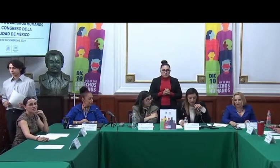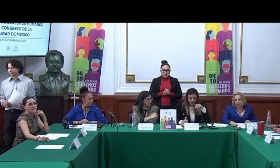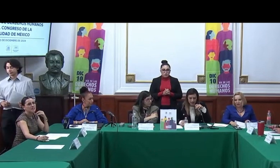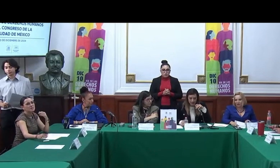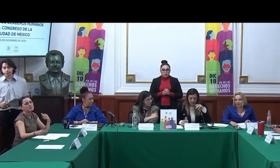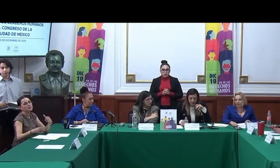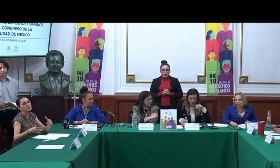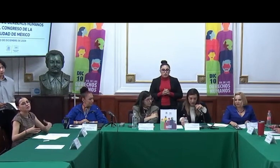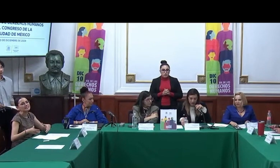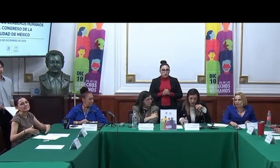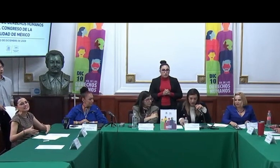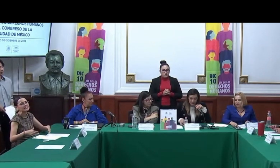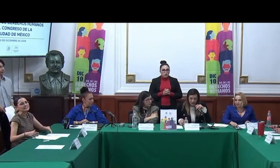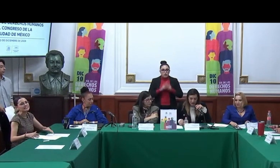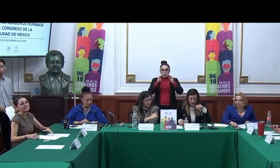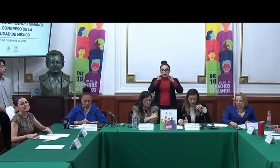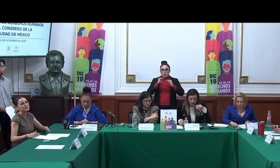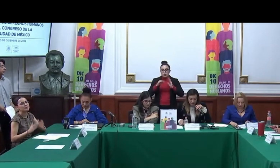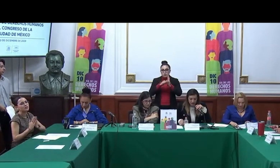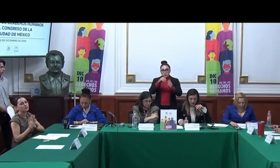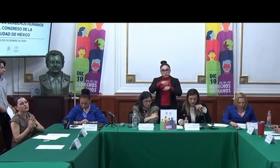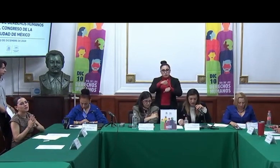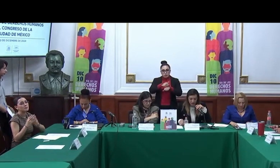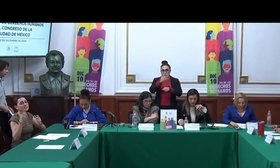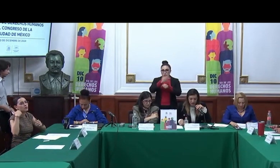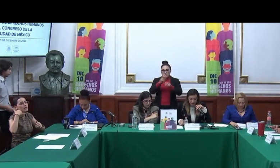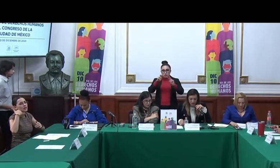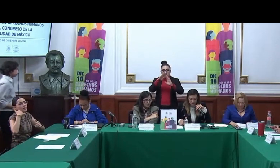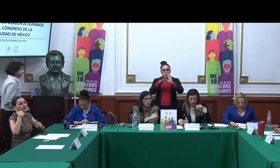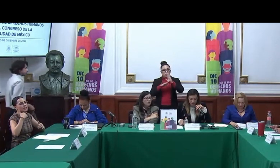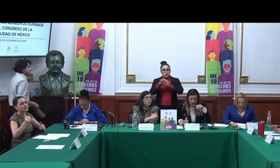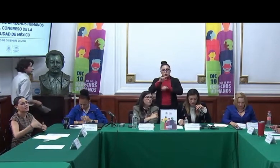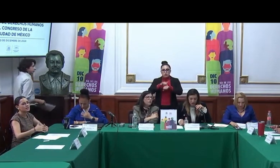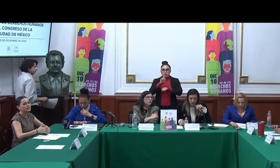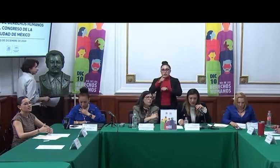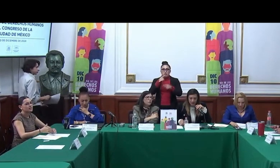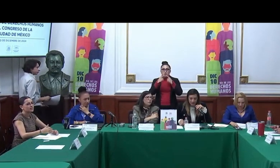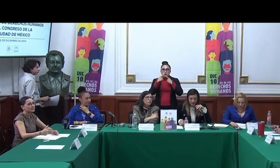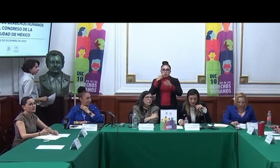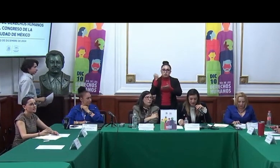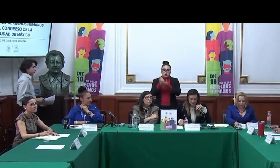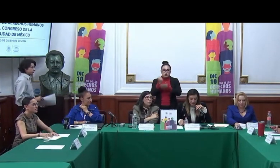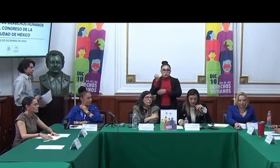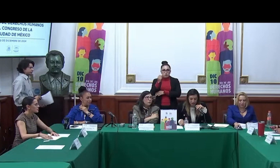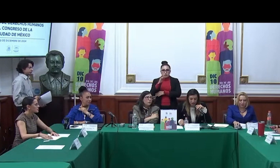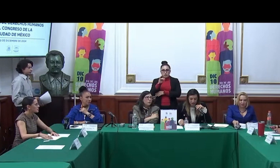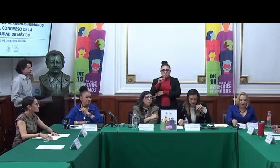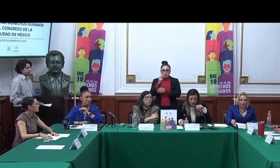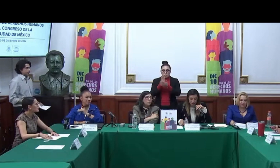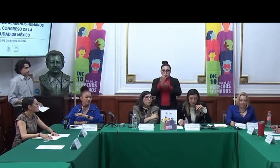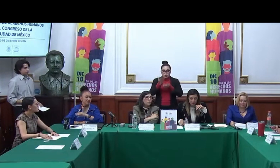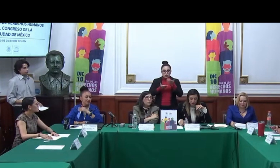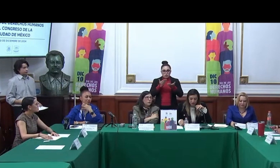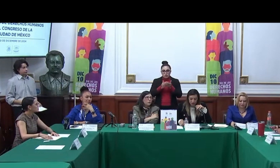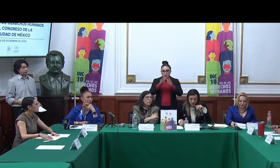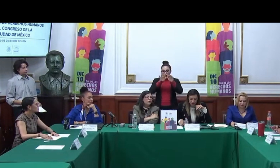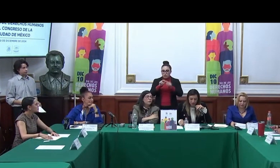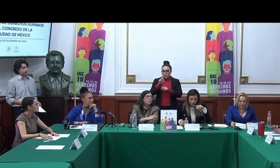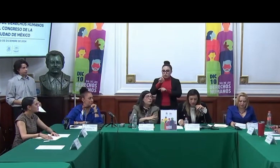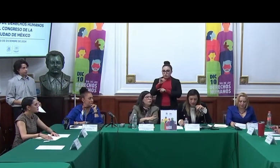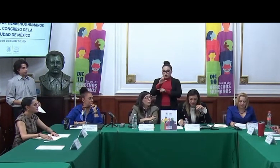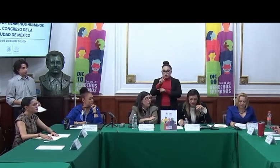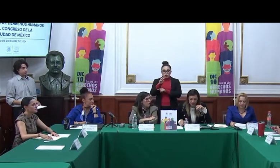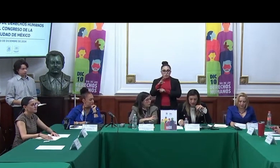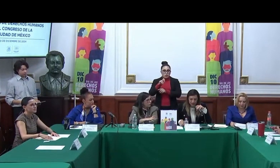Gracias, secretaria. El quinto punto del orden del día corresponde a la lectura, discusión y, en su caso, aprobación del dictamen en sentido positivo